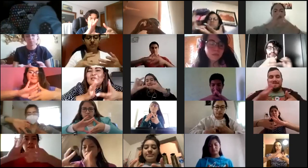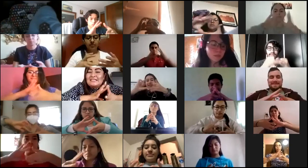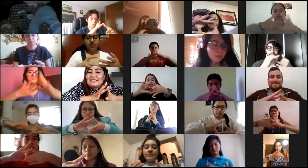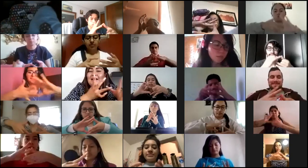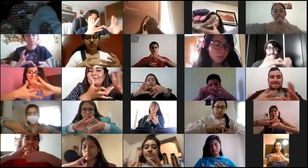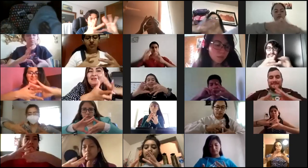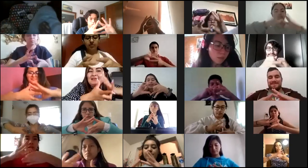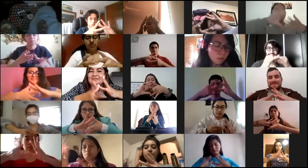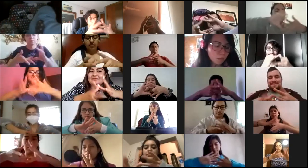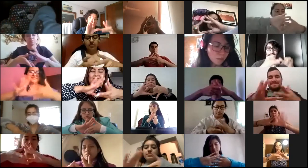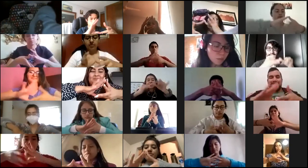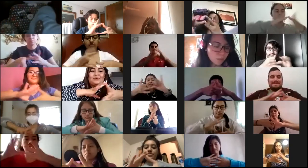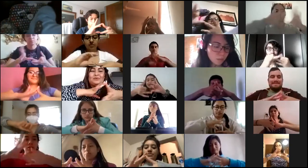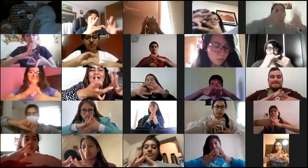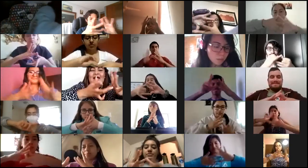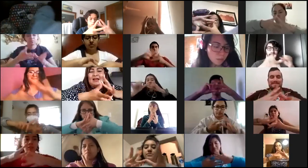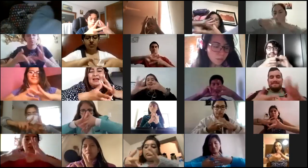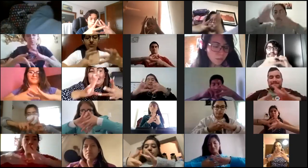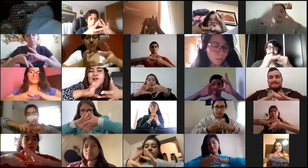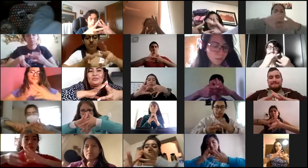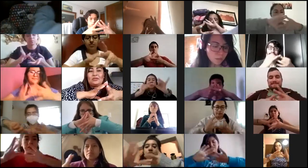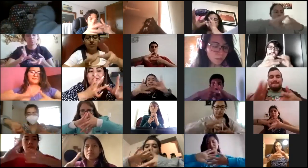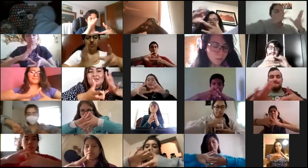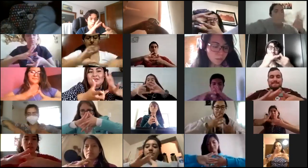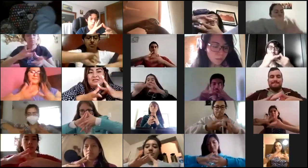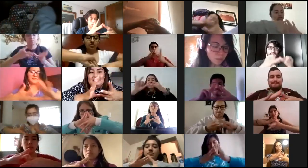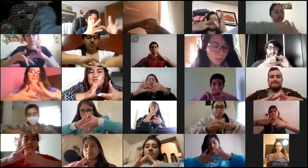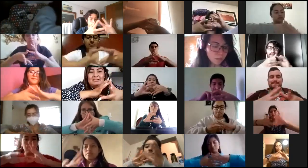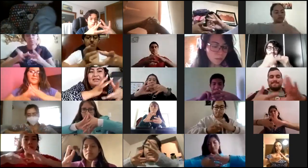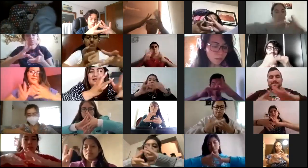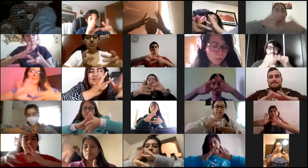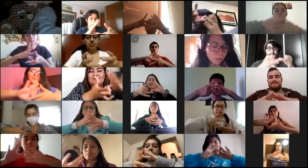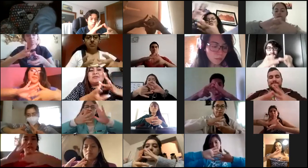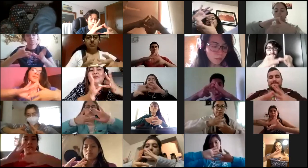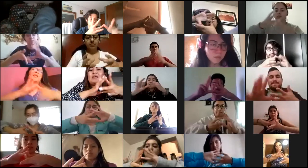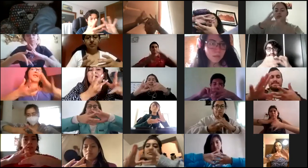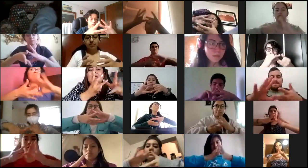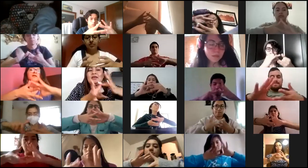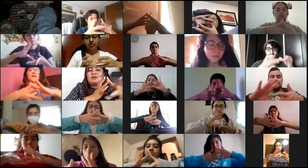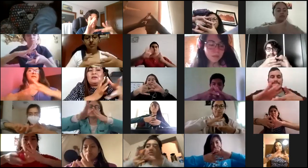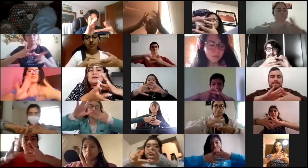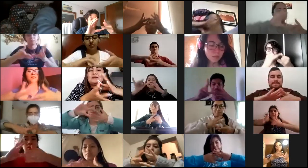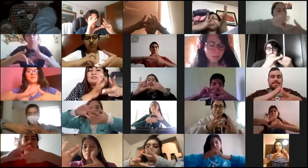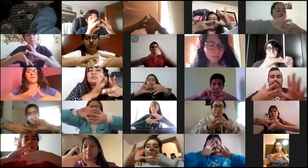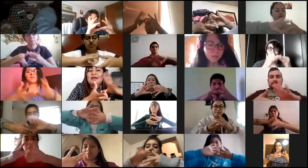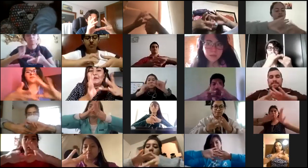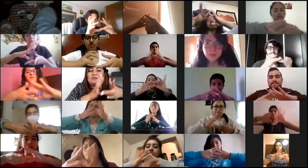estira más por la alejado de los dedos, la distancia entre ellos. Y comenzamos a dar velocidad.